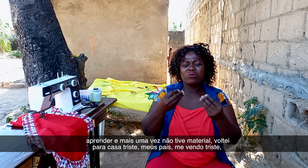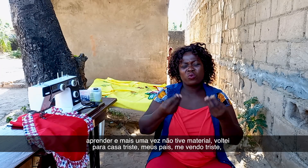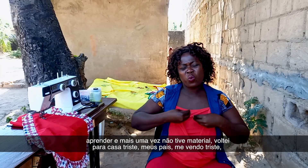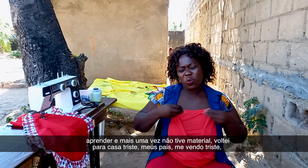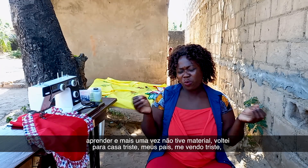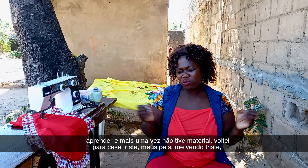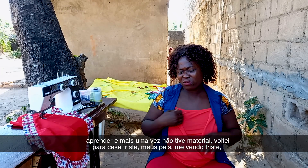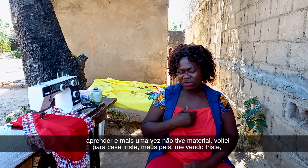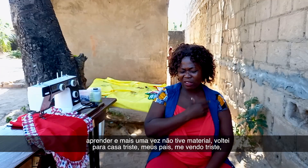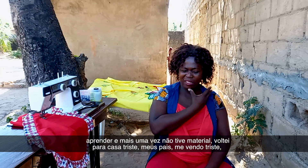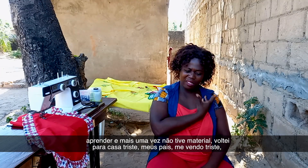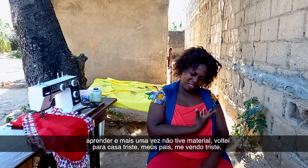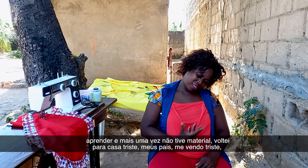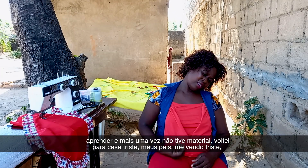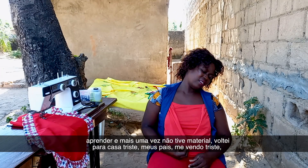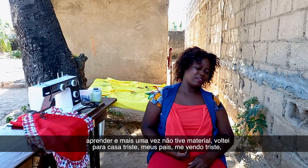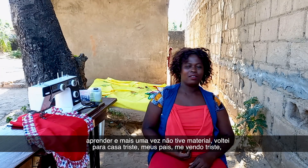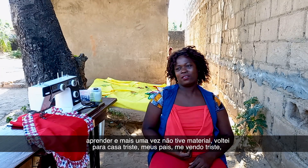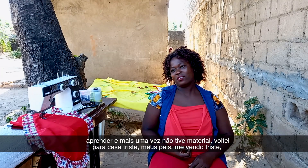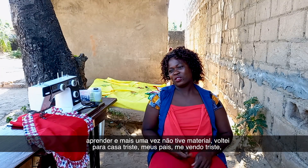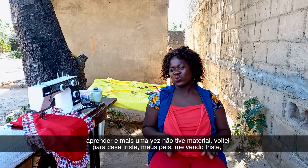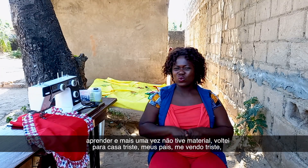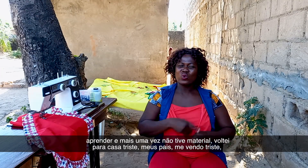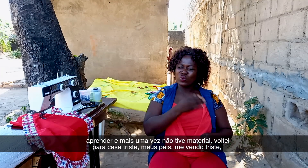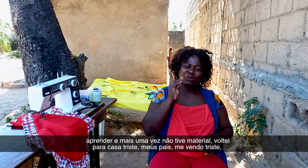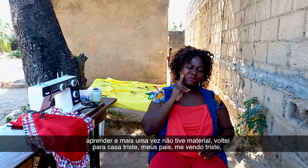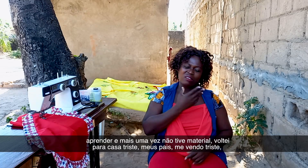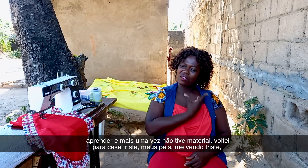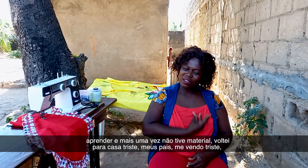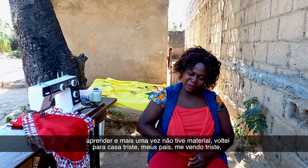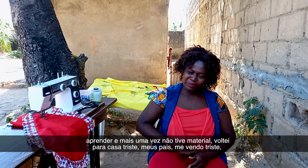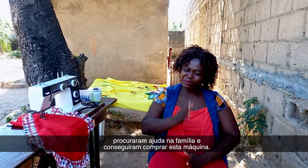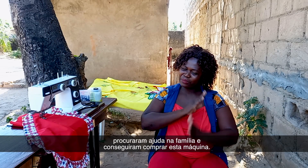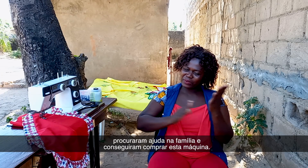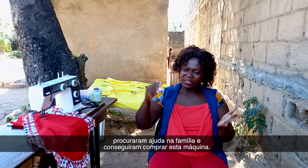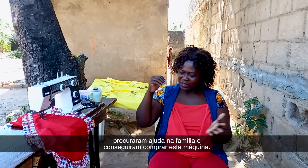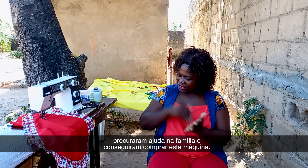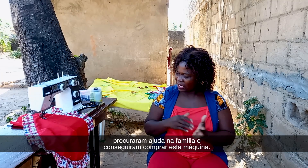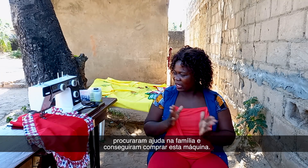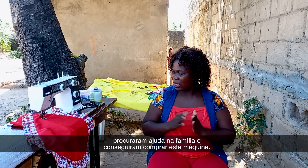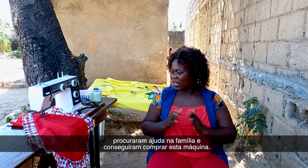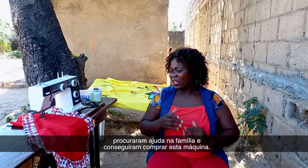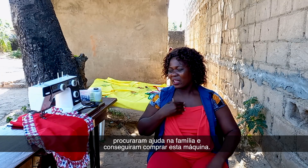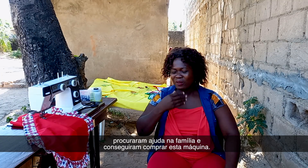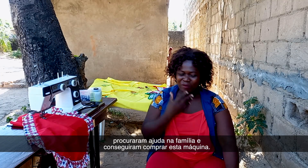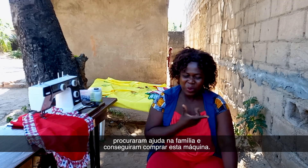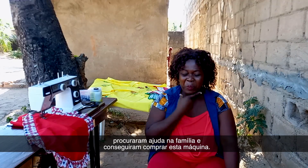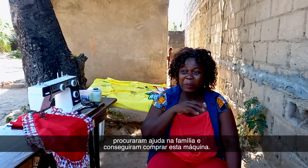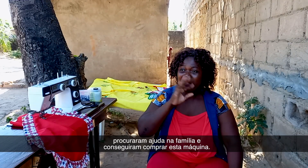uma vez não tive material. Voltei para casa triste. Meus pais, me vendo triste, procuraram ajuda na família e conseguiram